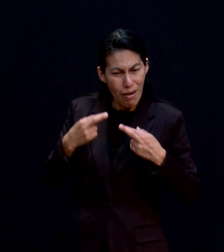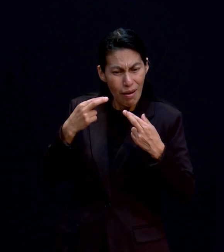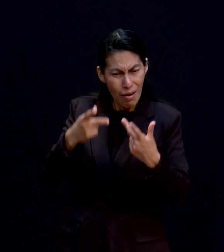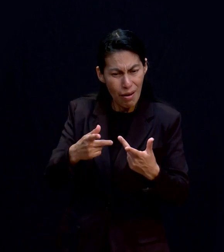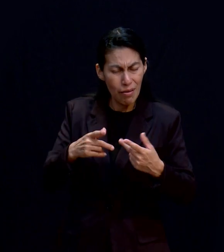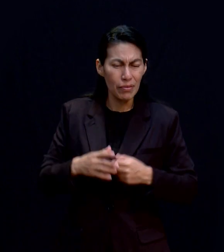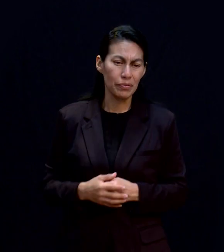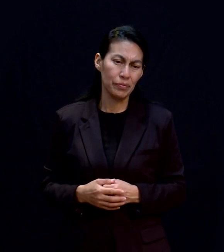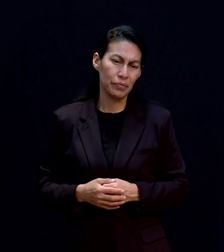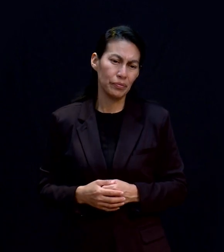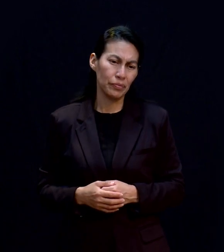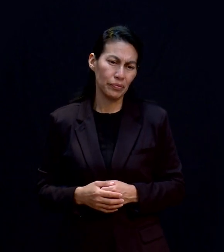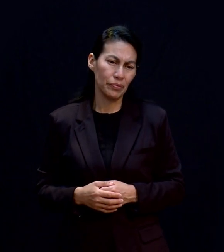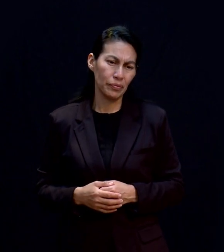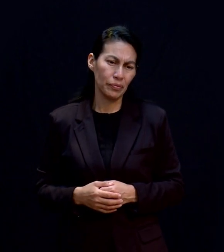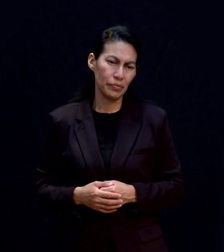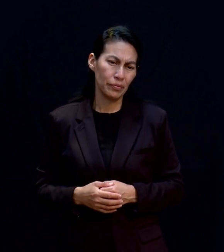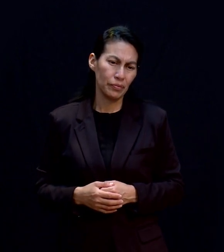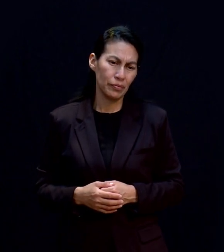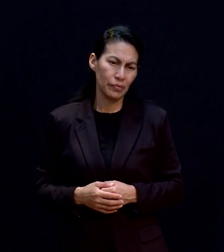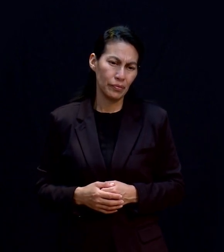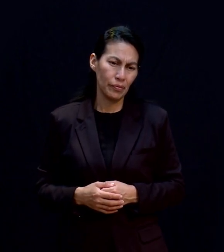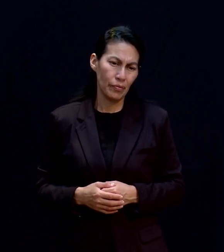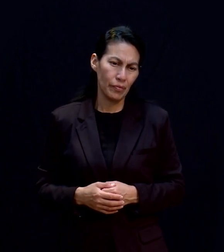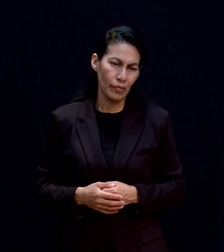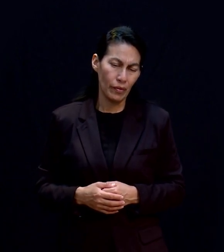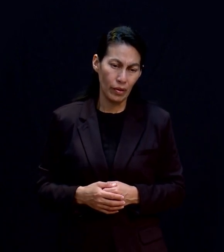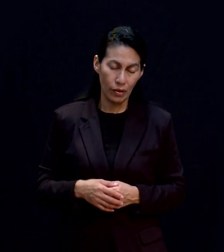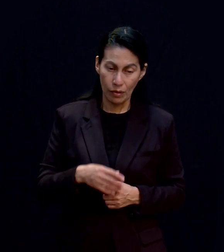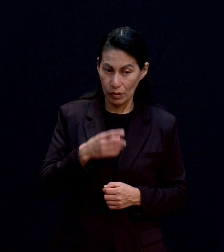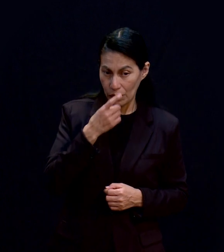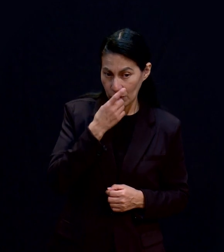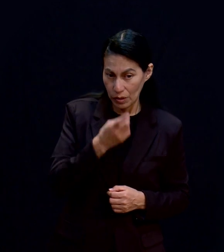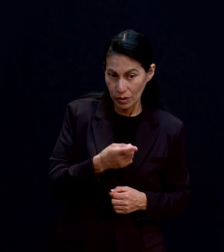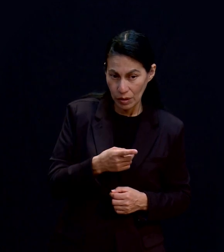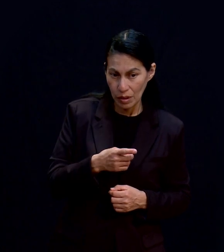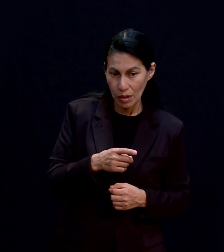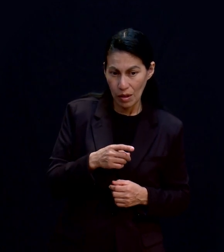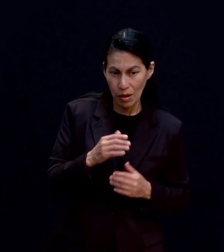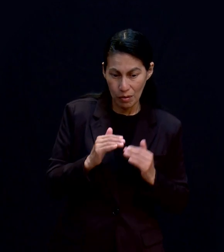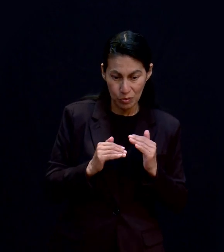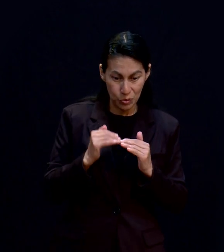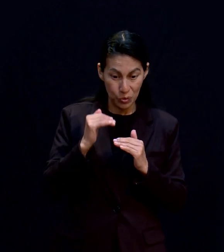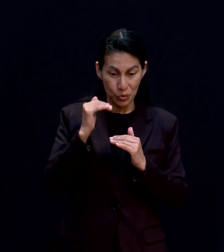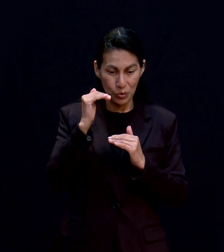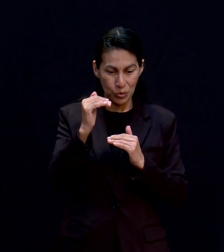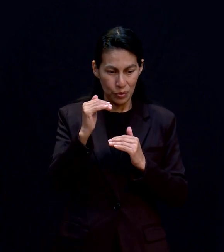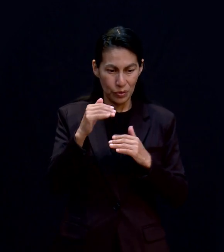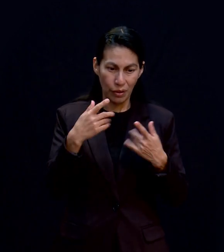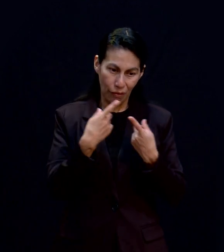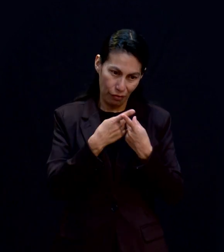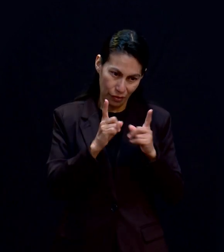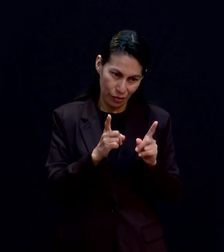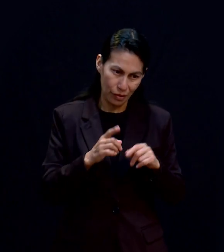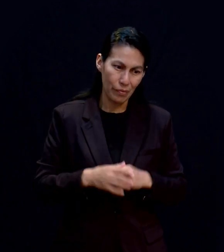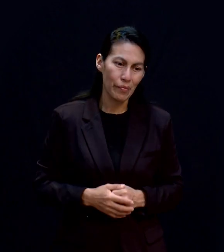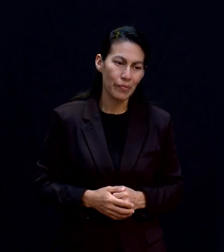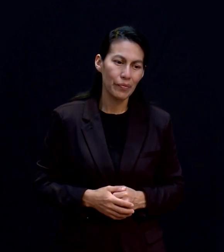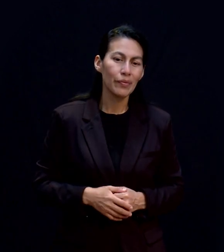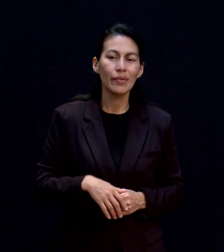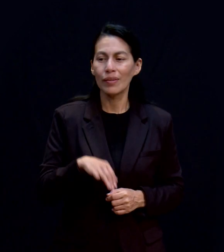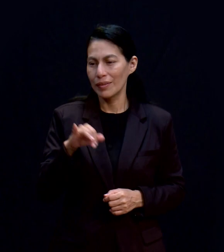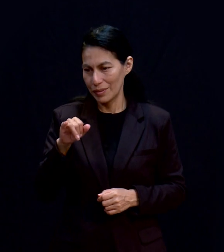digámoslo así nos pone en otro estatus a otro nivel como dicen los jóvenes no es cierto